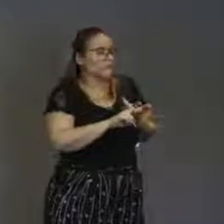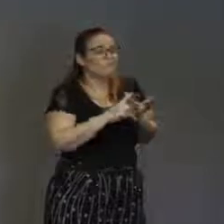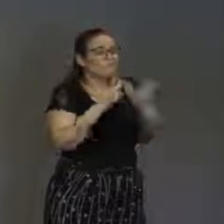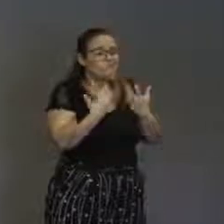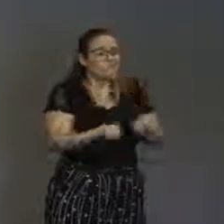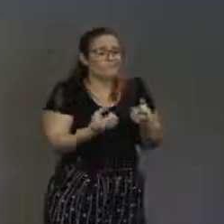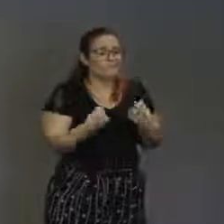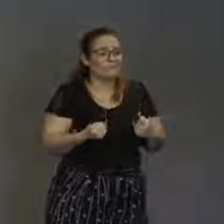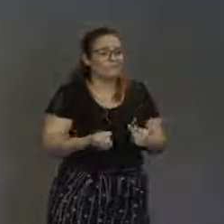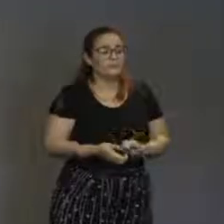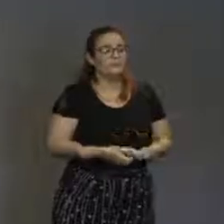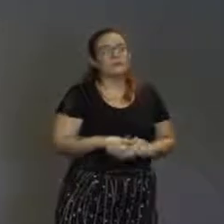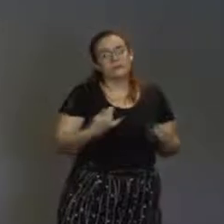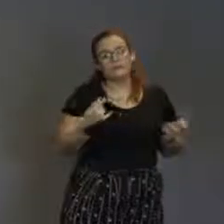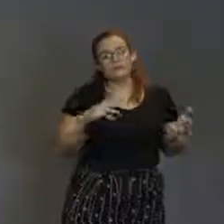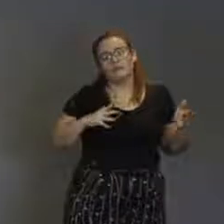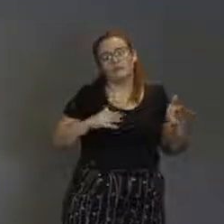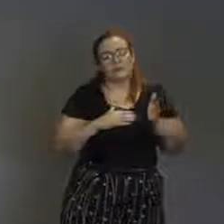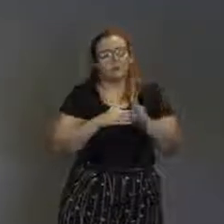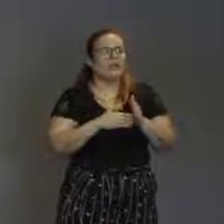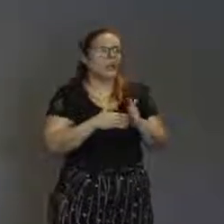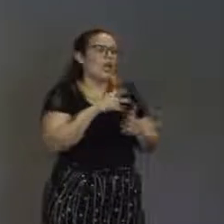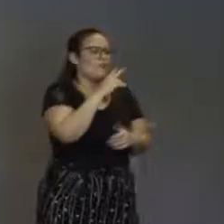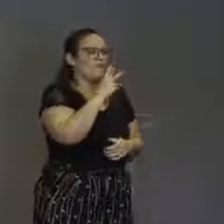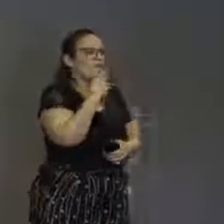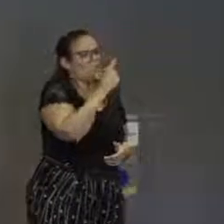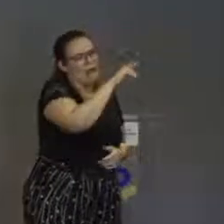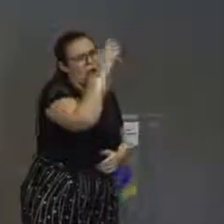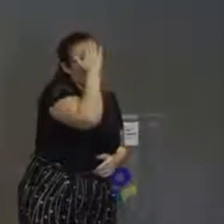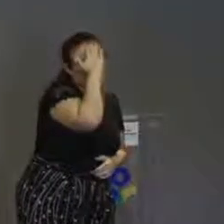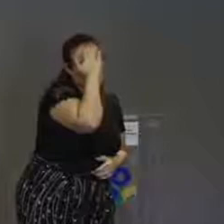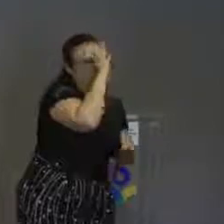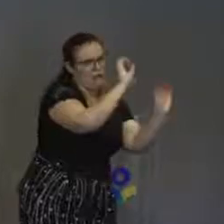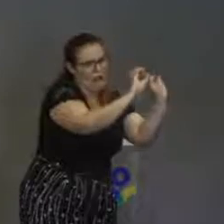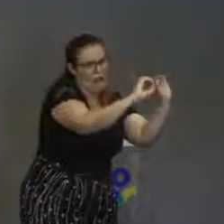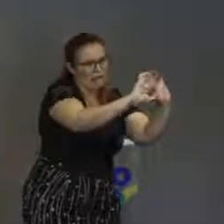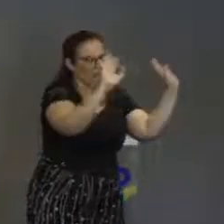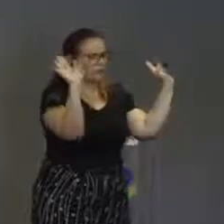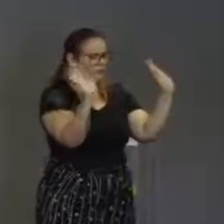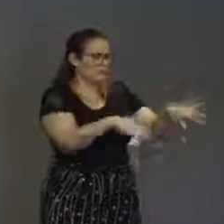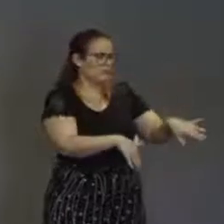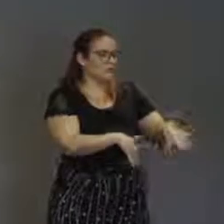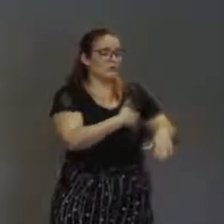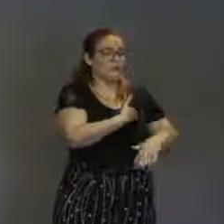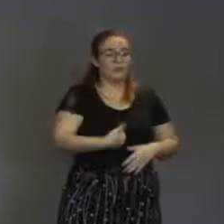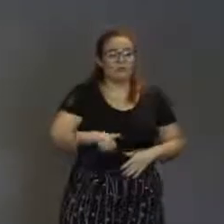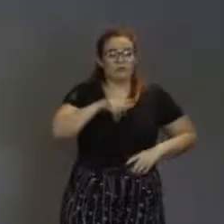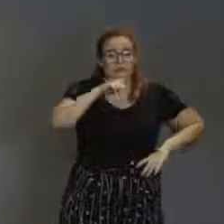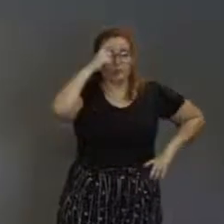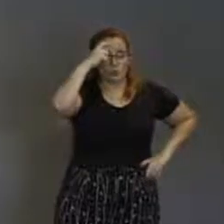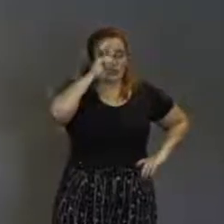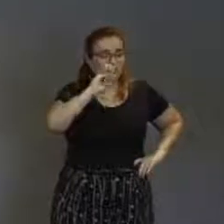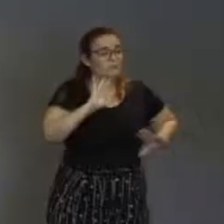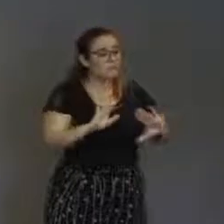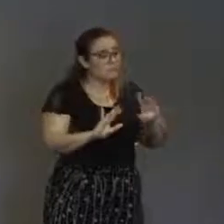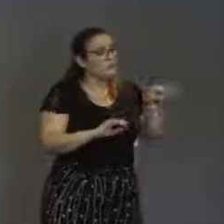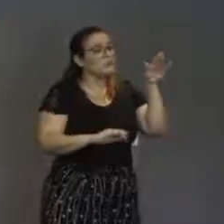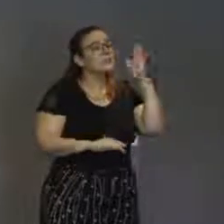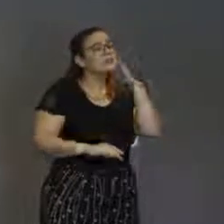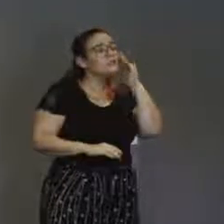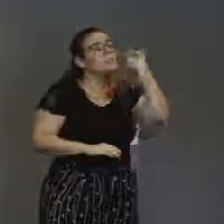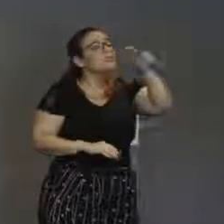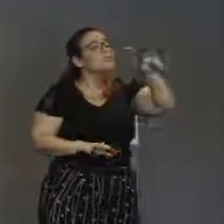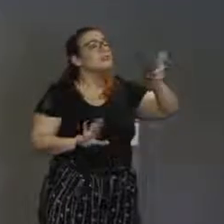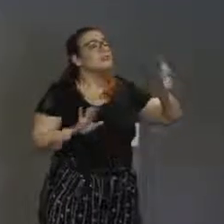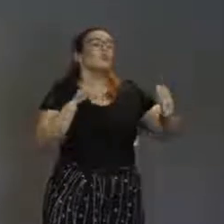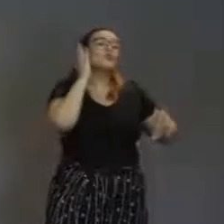E aí a gente constrói aquela barreira, fala, não, esse cara não entende nada do governo. E aí você acha que o cara não entende nada. Quando o cara entende alguma coisa, só não